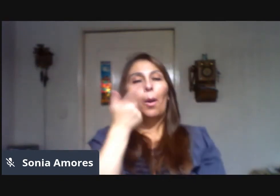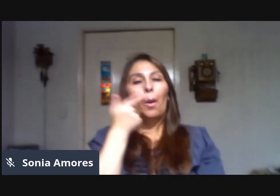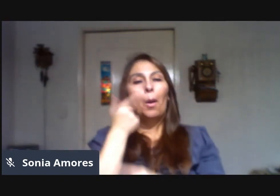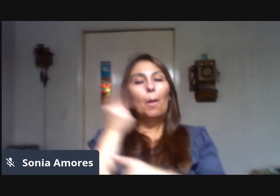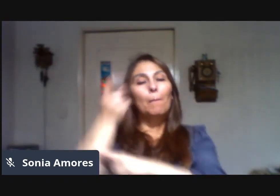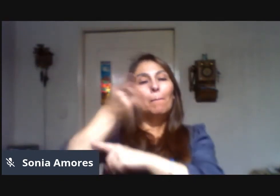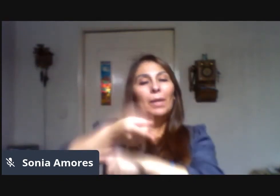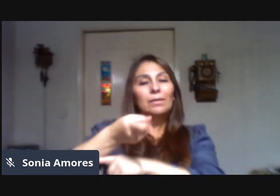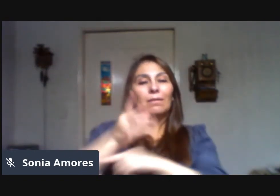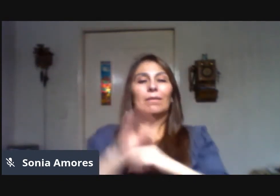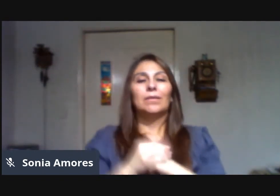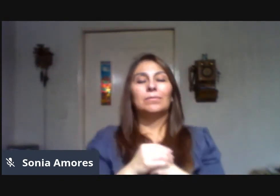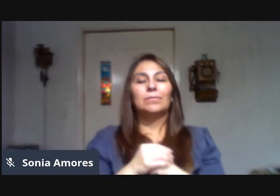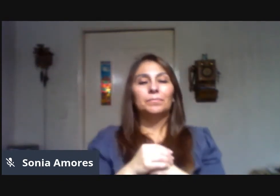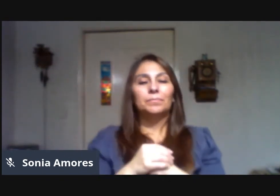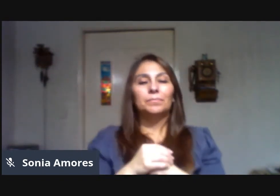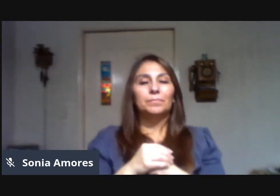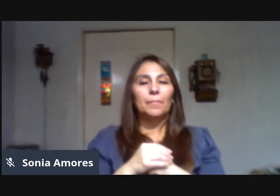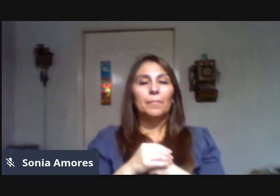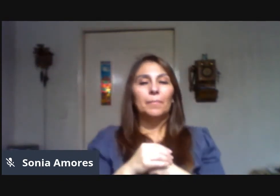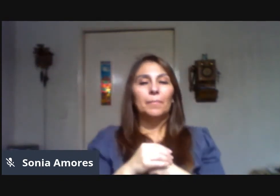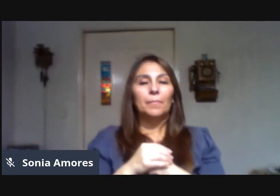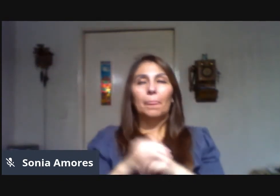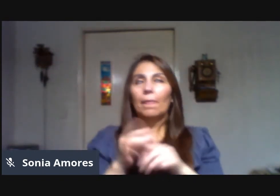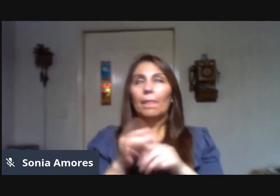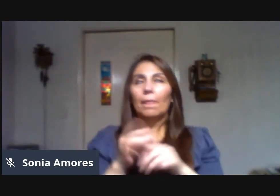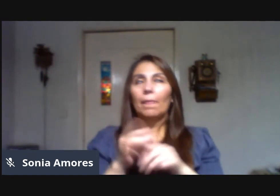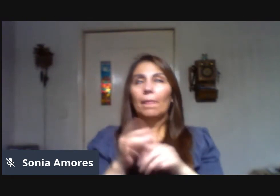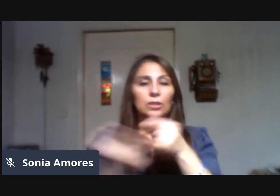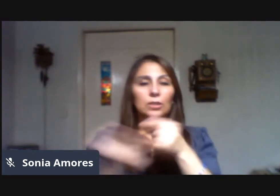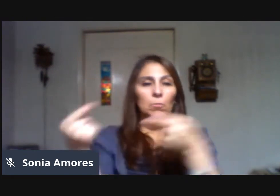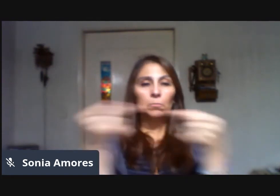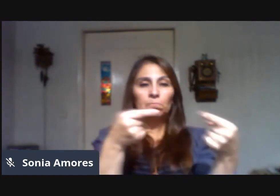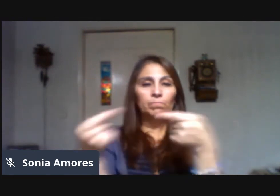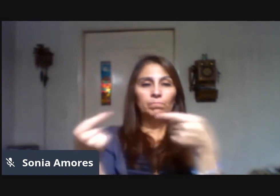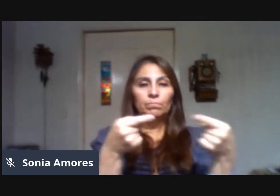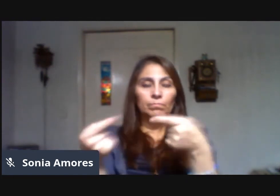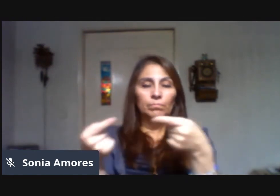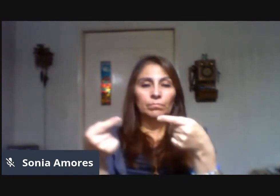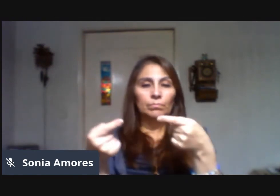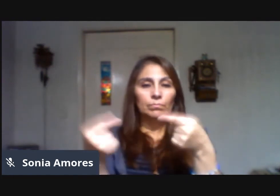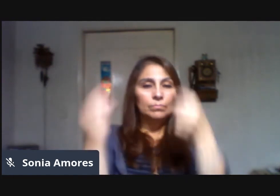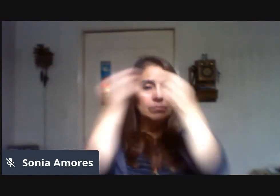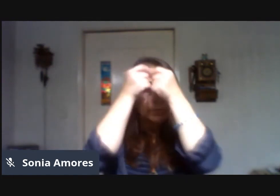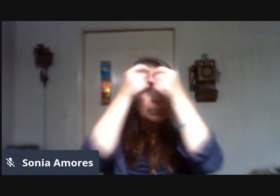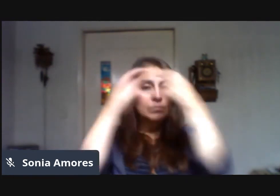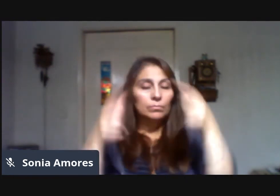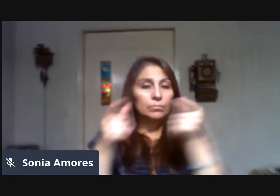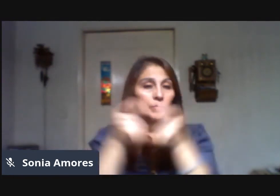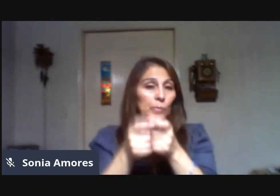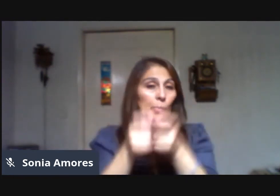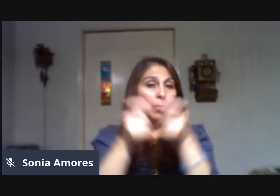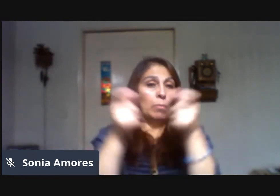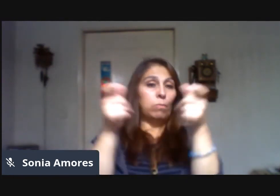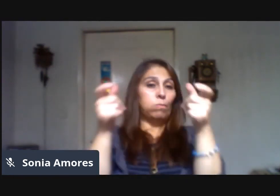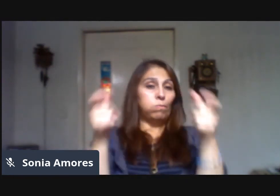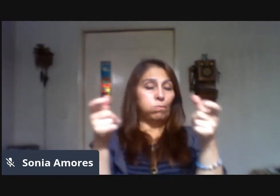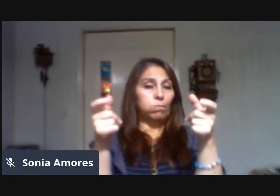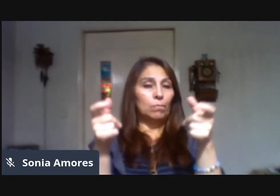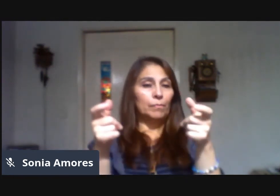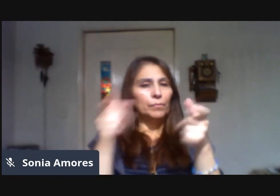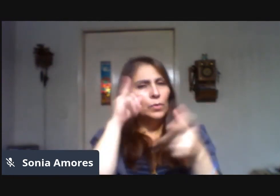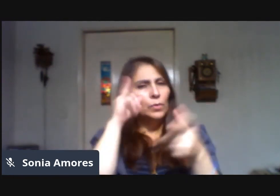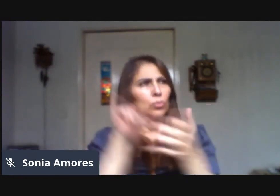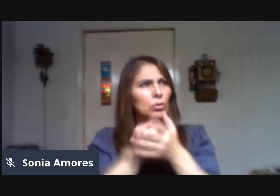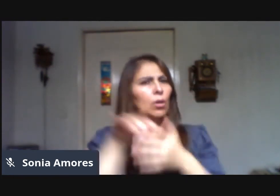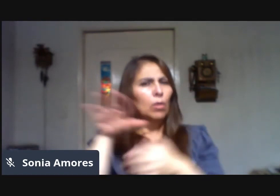En ambos casos la confrontación se da en la esfera de estados que son la mayoría, digamos que, creo que serían todos los